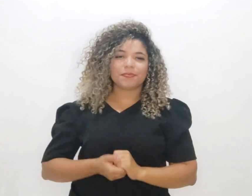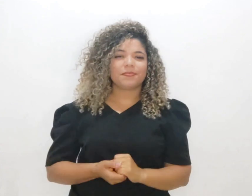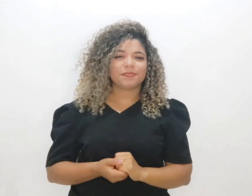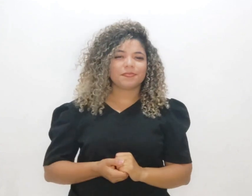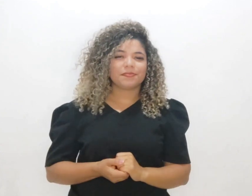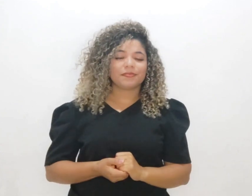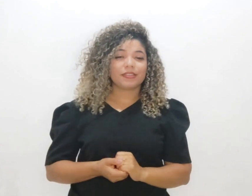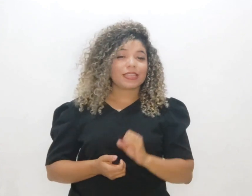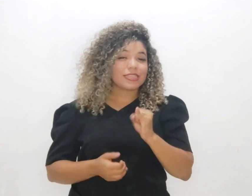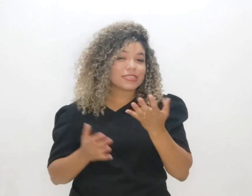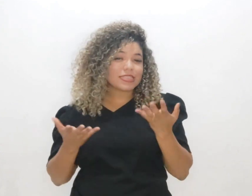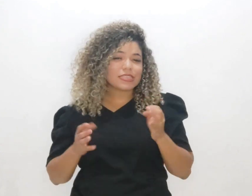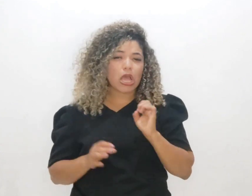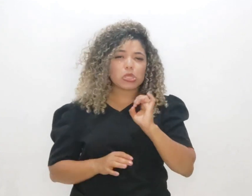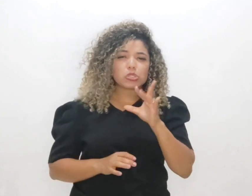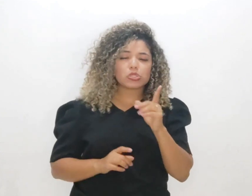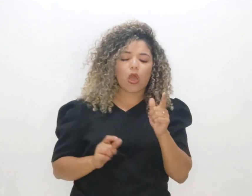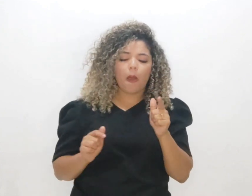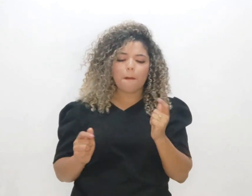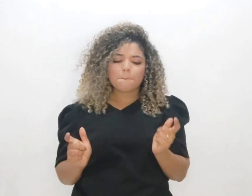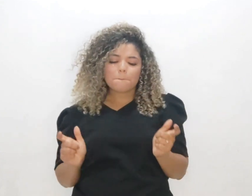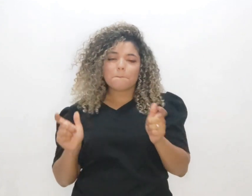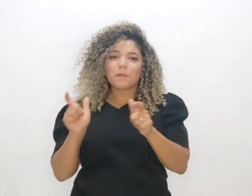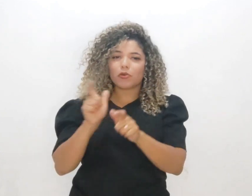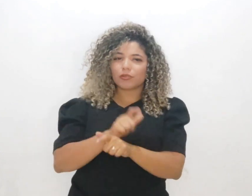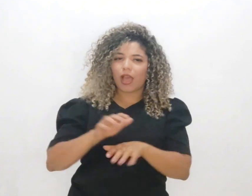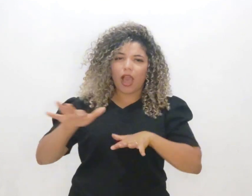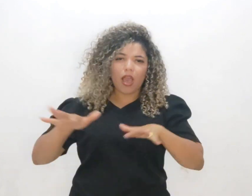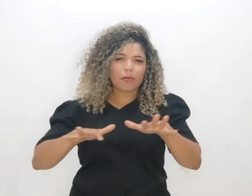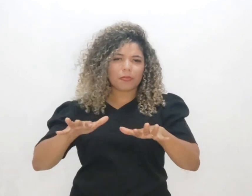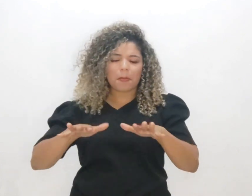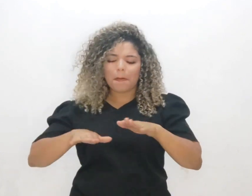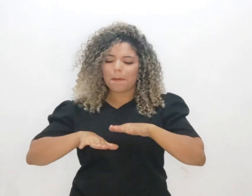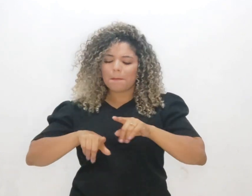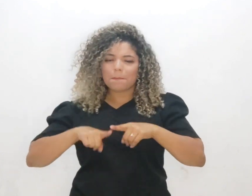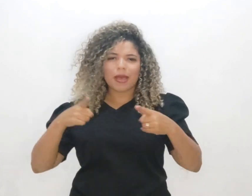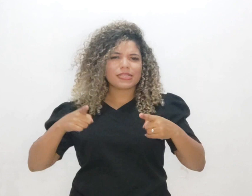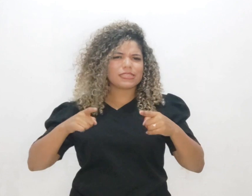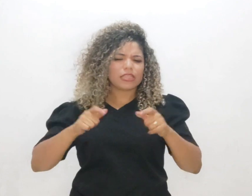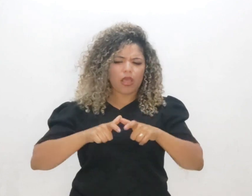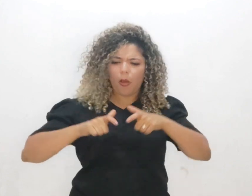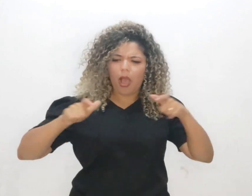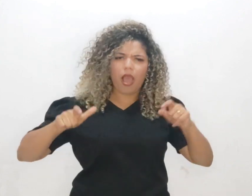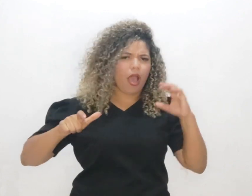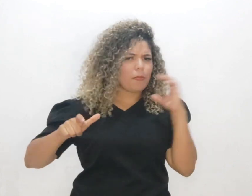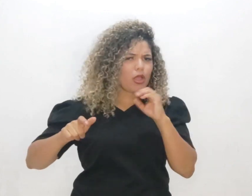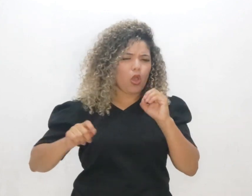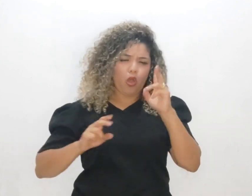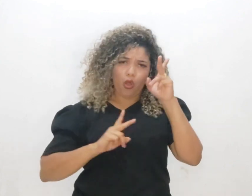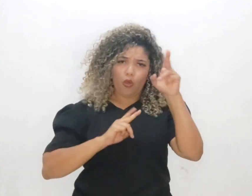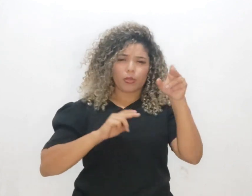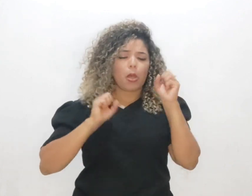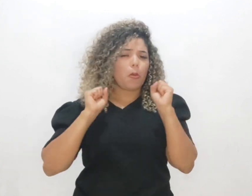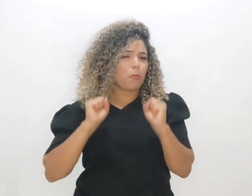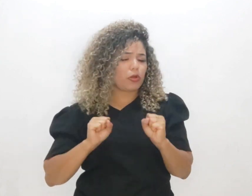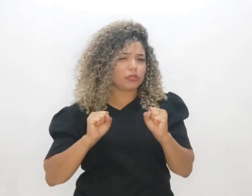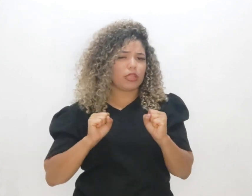Se quisermos apenas transferir o movimento sem aumento de velocidade ou força, podemos fazer com